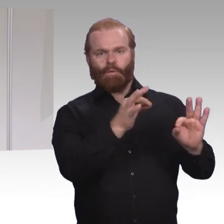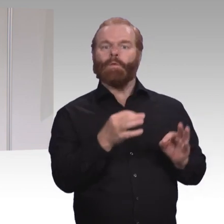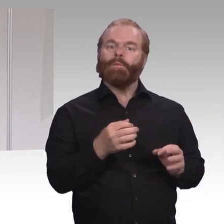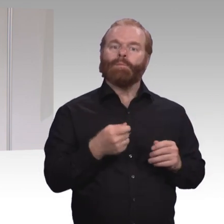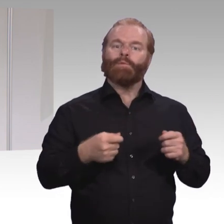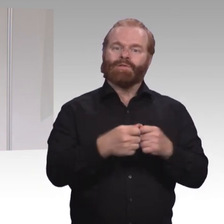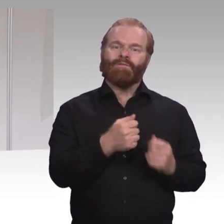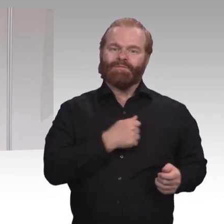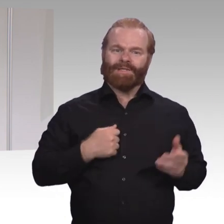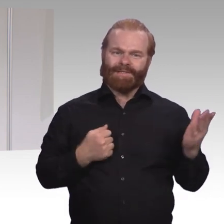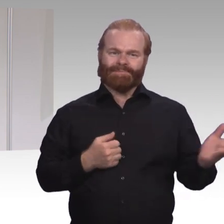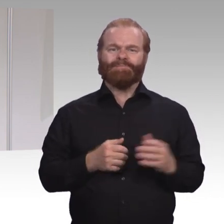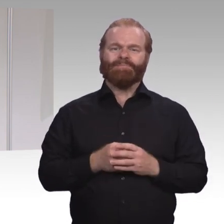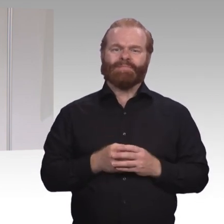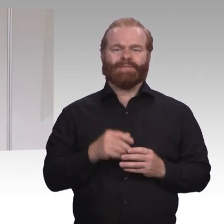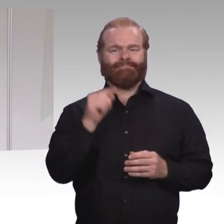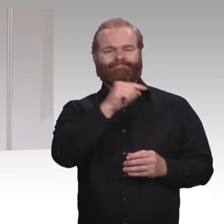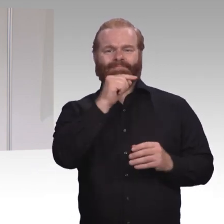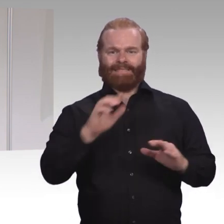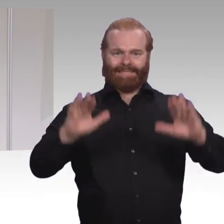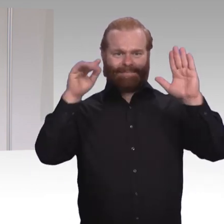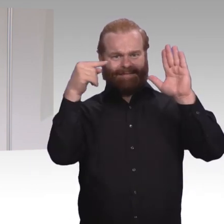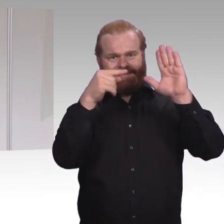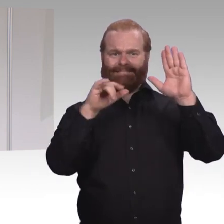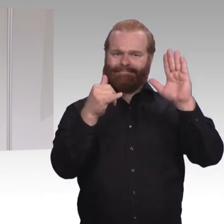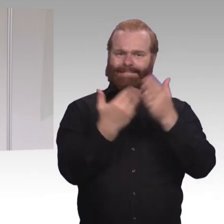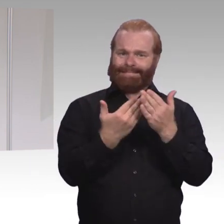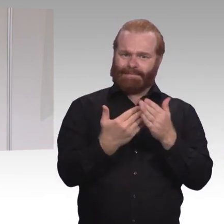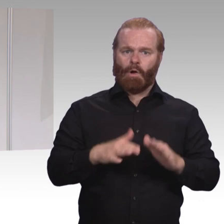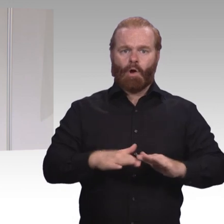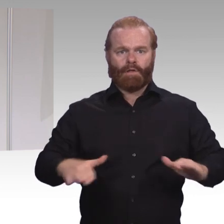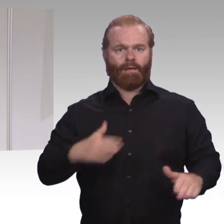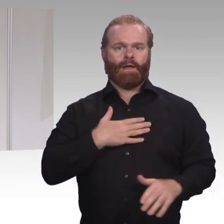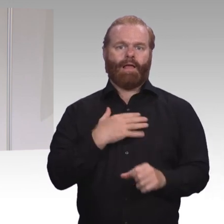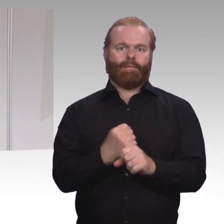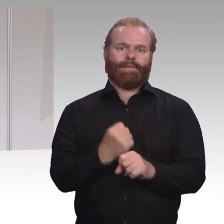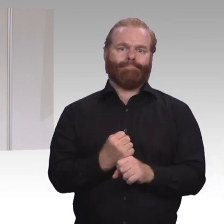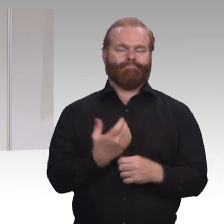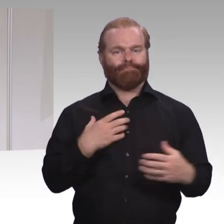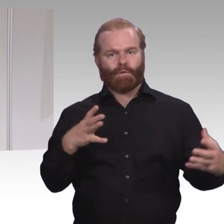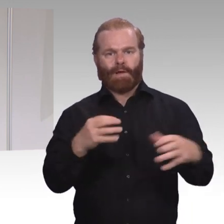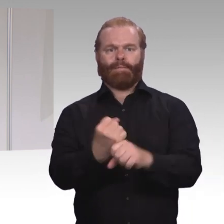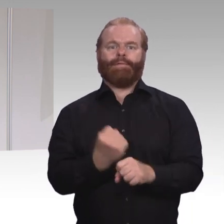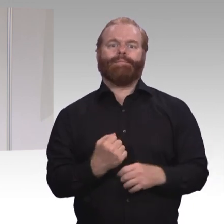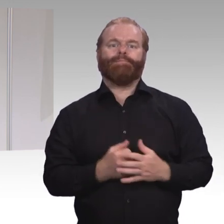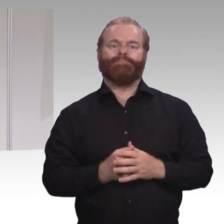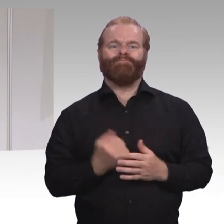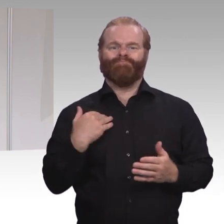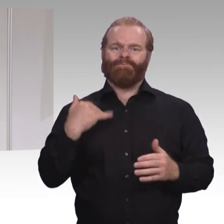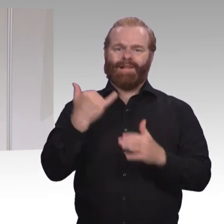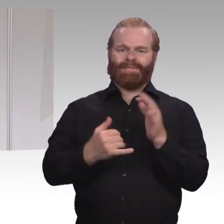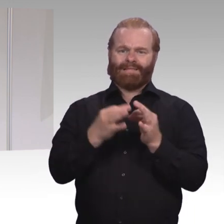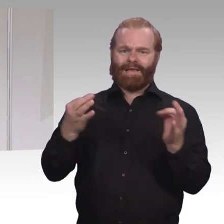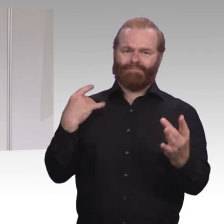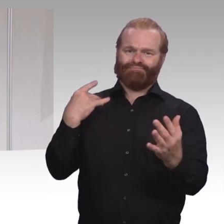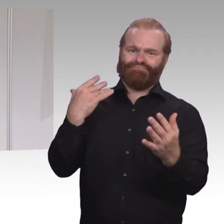Hauses Erwartungen zum Verteidigungsbereich geäußert, auch in den persönlichen Gesprächen mit mir. Für mich sind